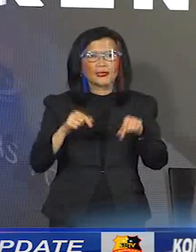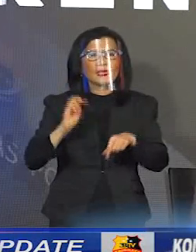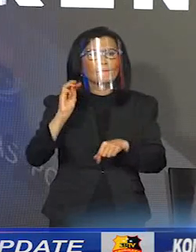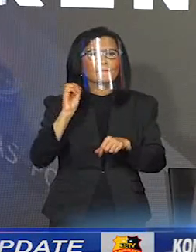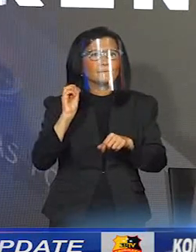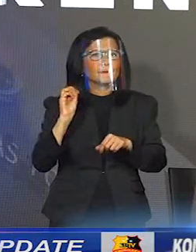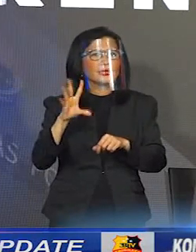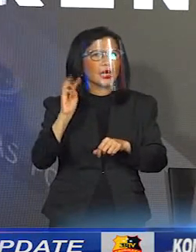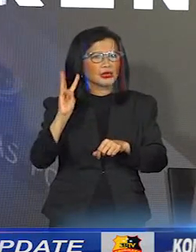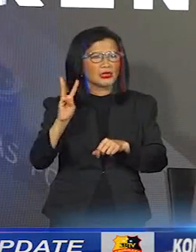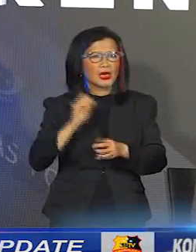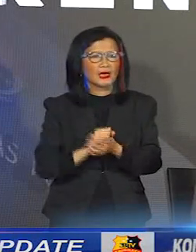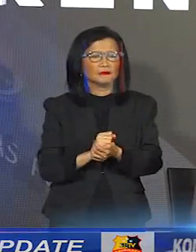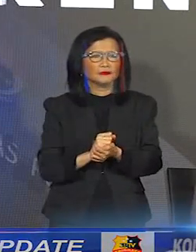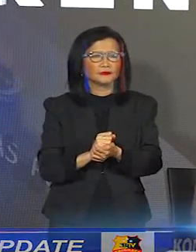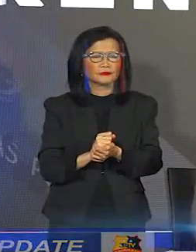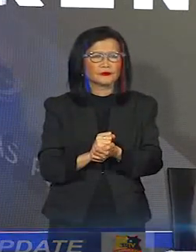3. Kemudian